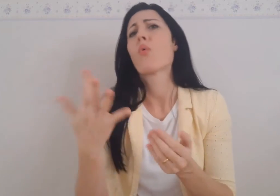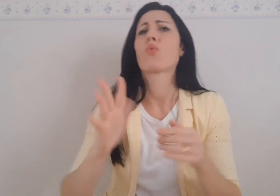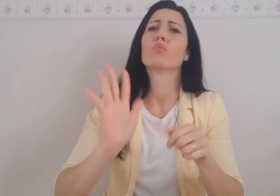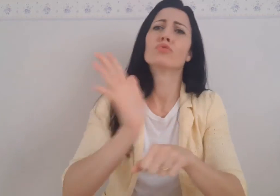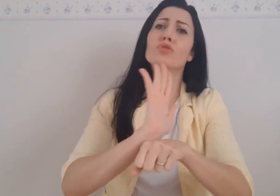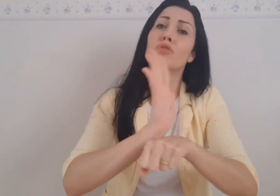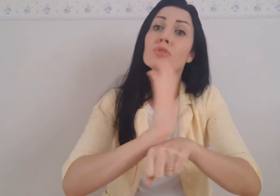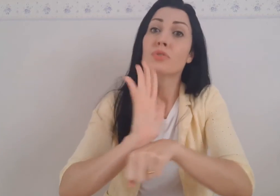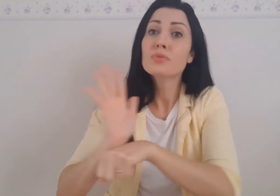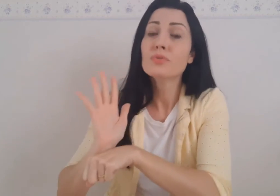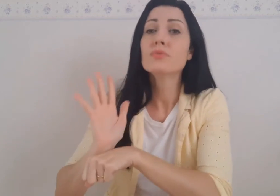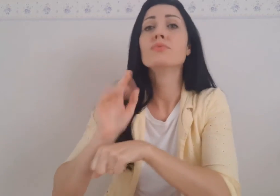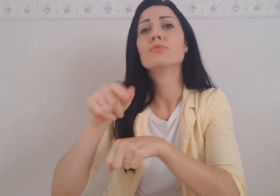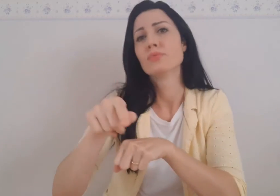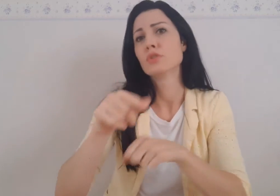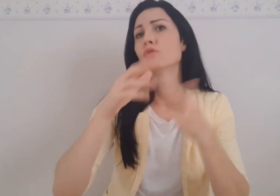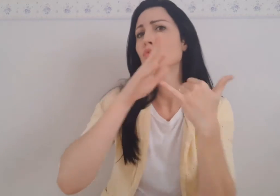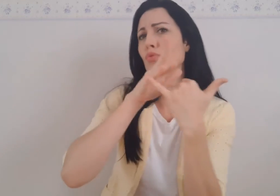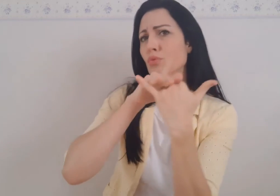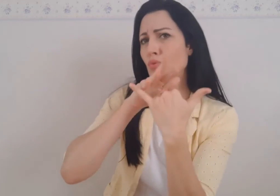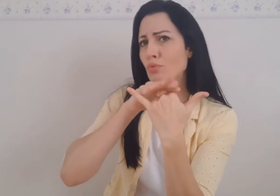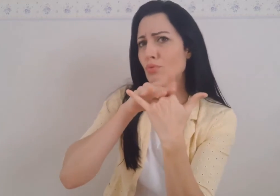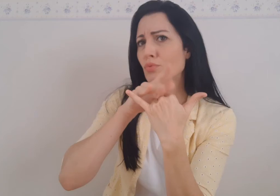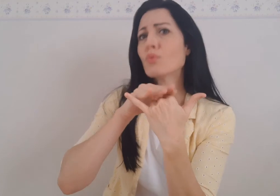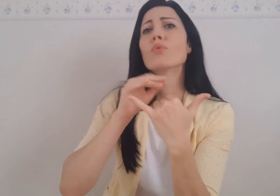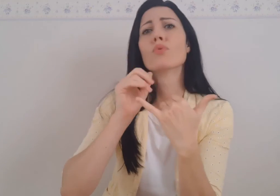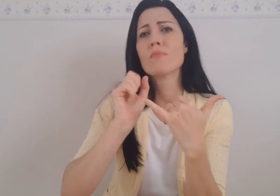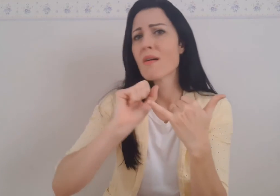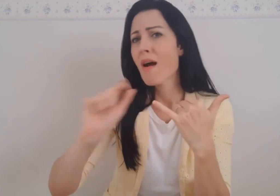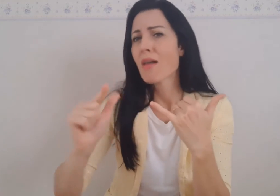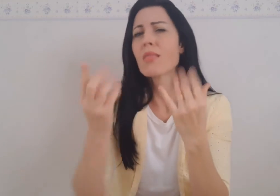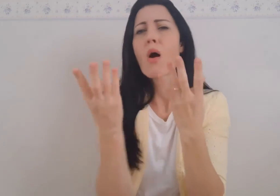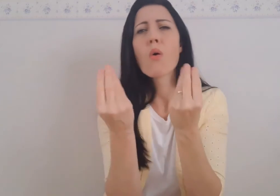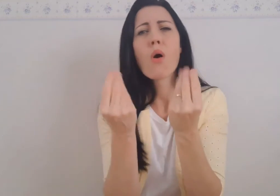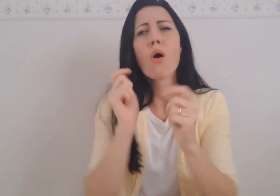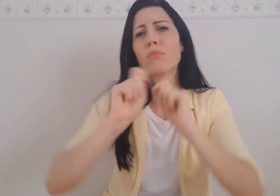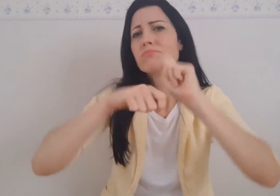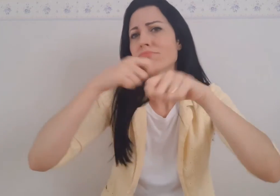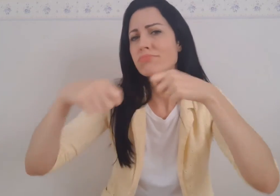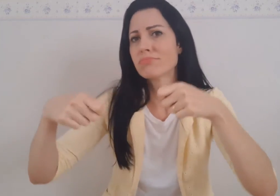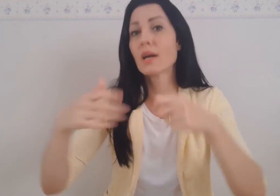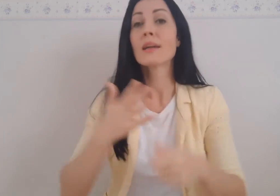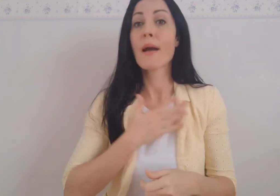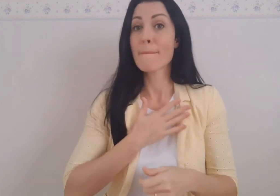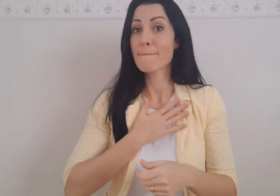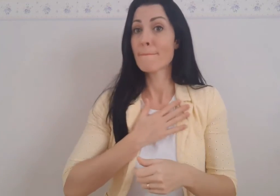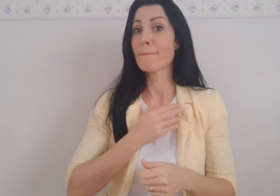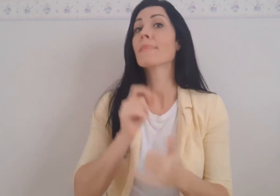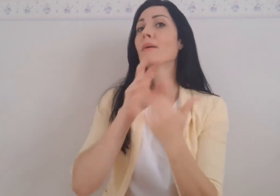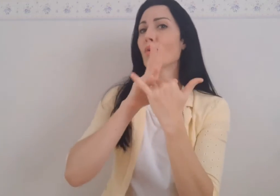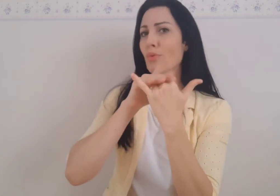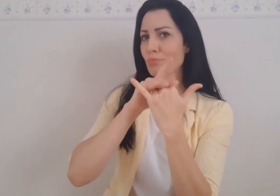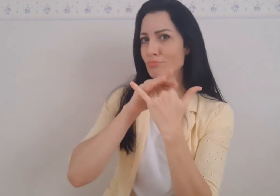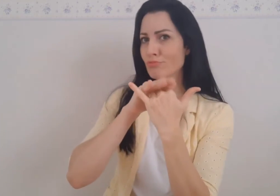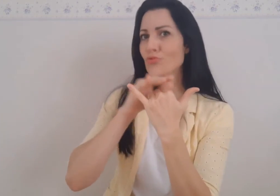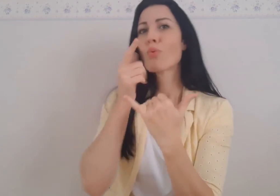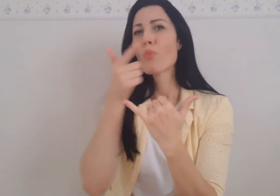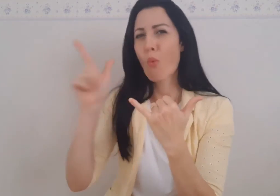Também tem outros vídeos aqui no YouTube, que tem muitos sinais, e eu tenho